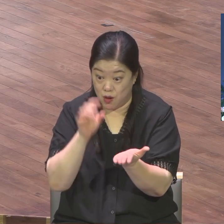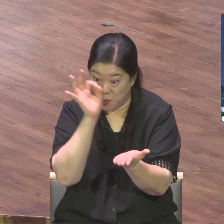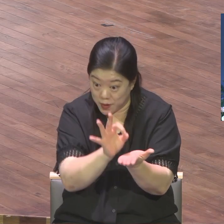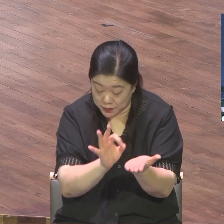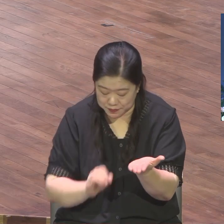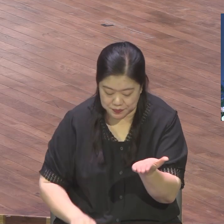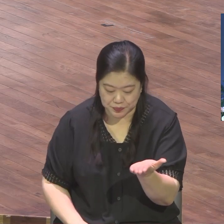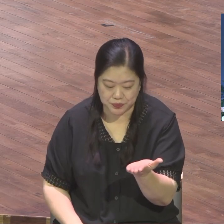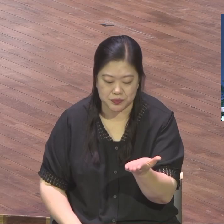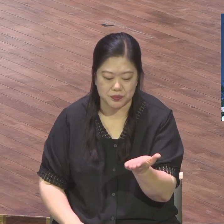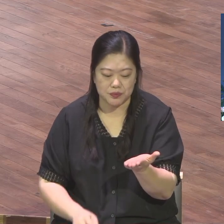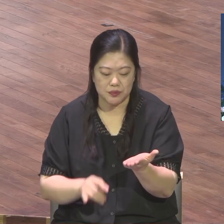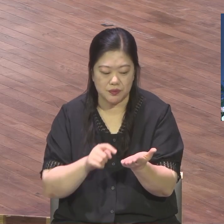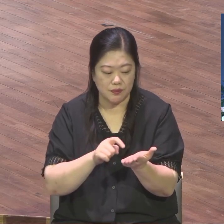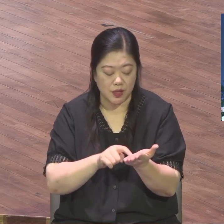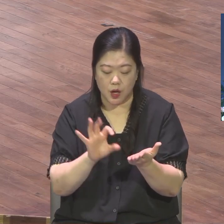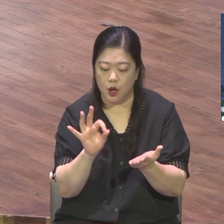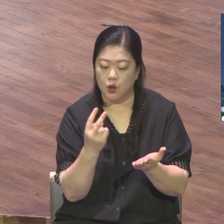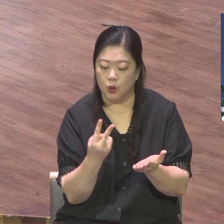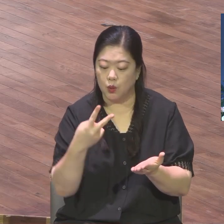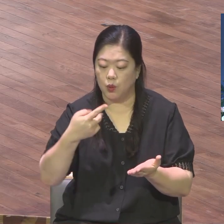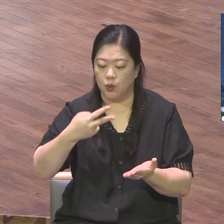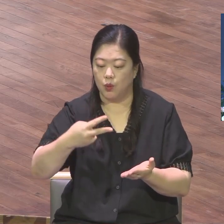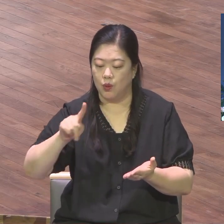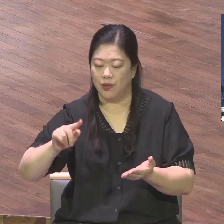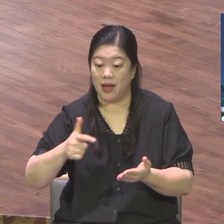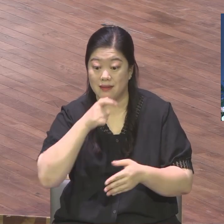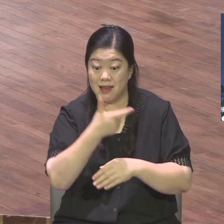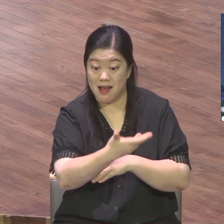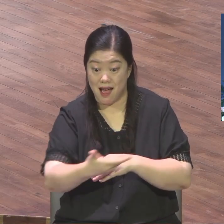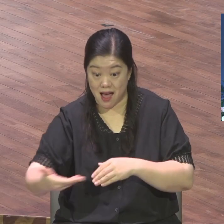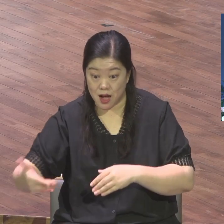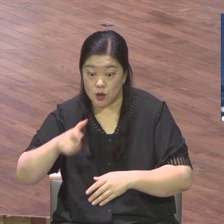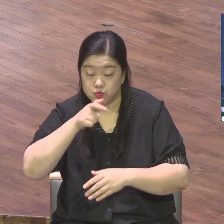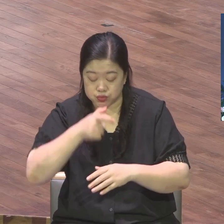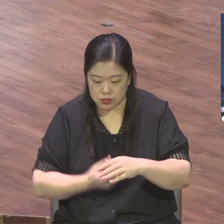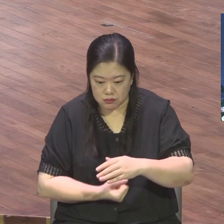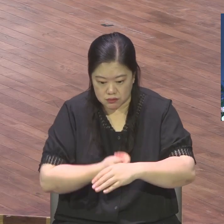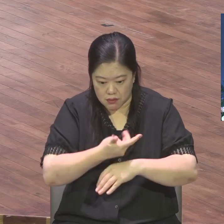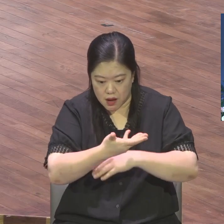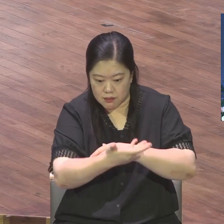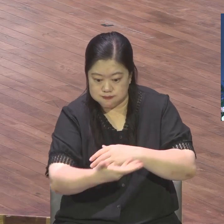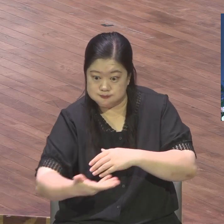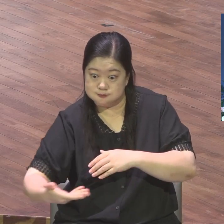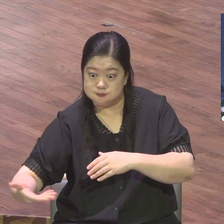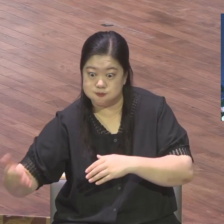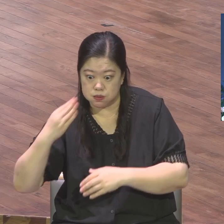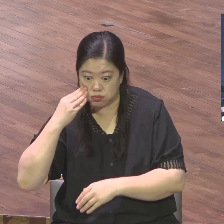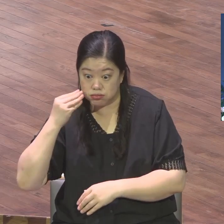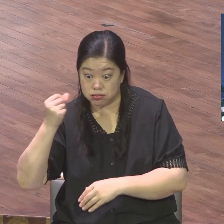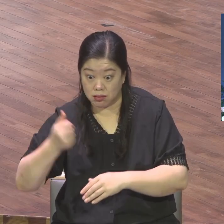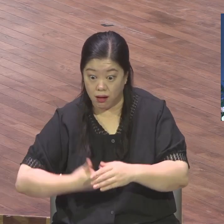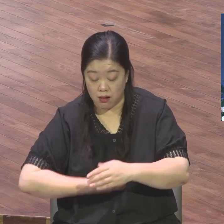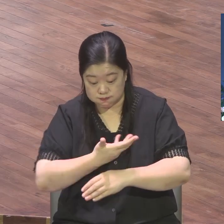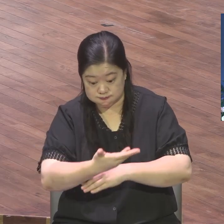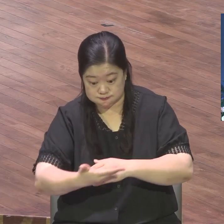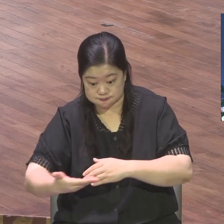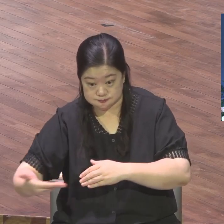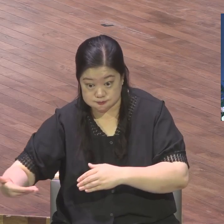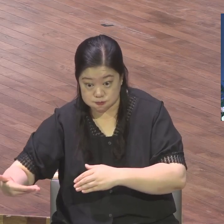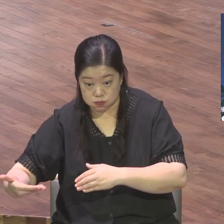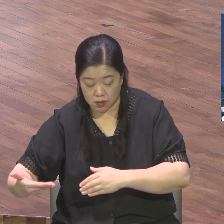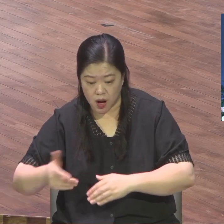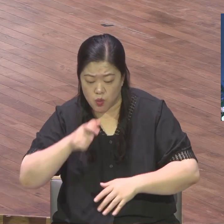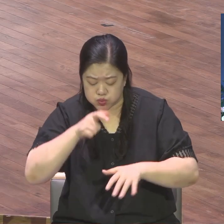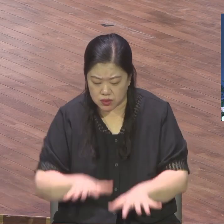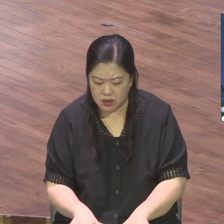더 막 흘러 넘쳤어요. 요단강 흘러 넘쳤어요. 그런데 흘러 넘치는데 그러나 그냥 말 말씀대로 언약궤를 맨